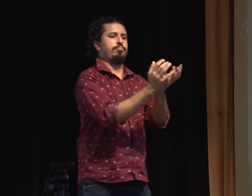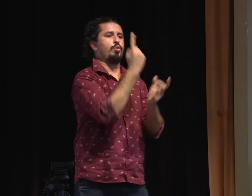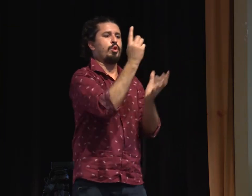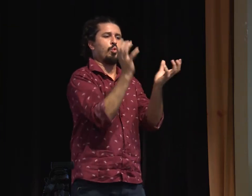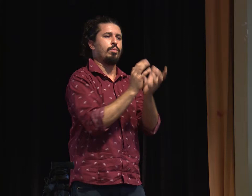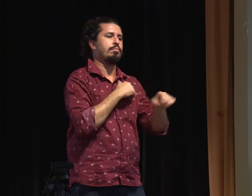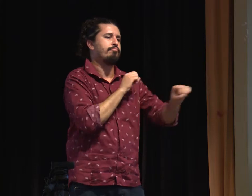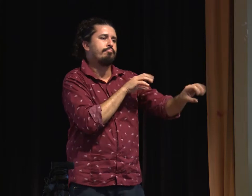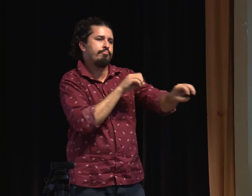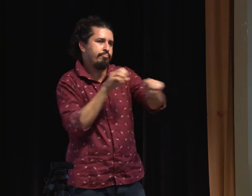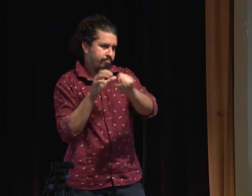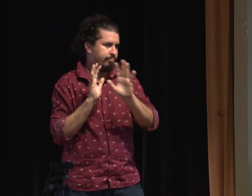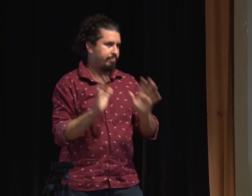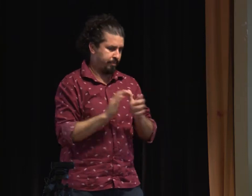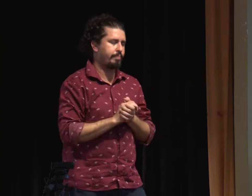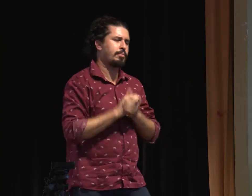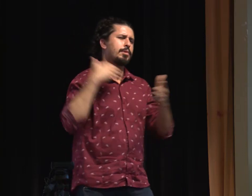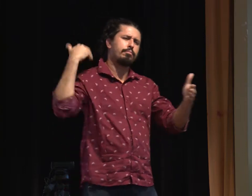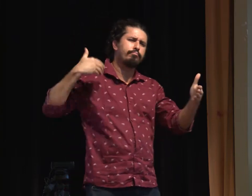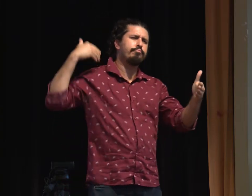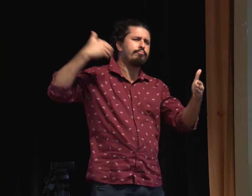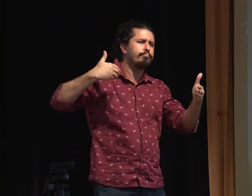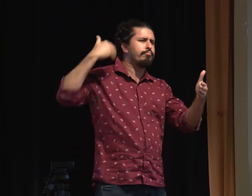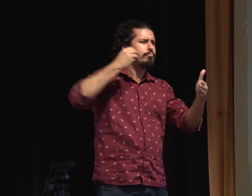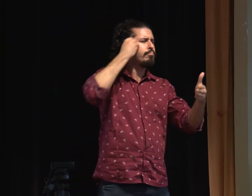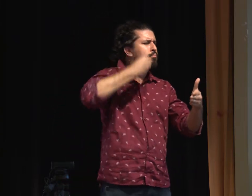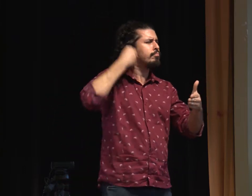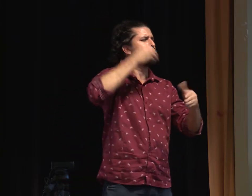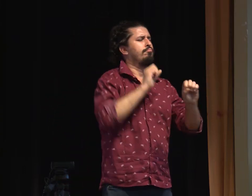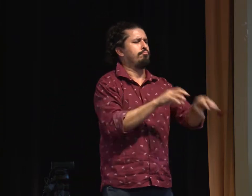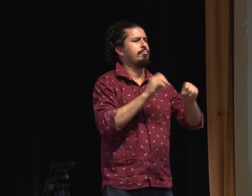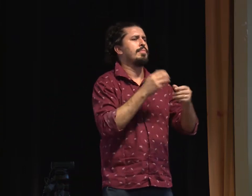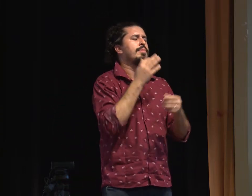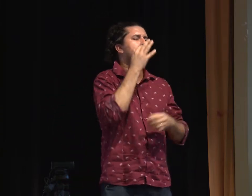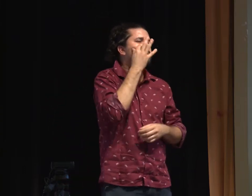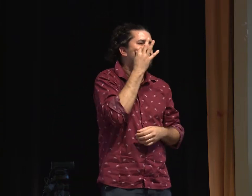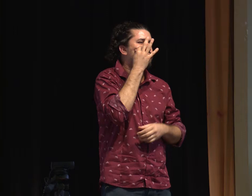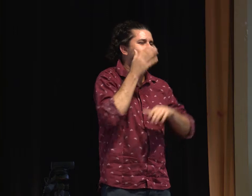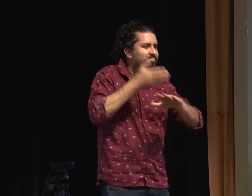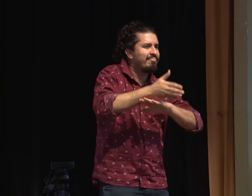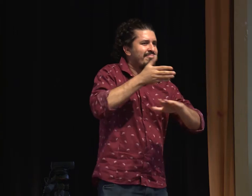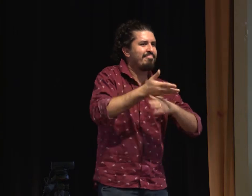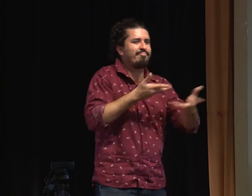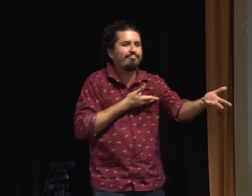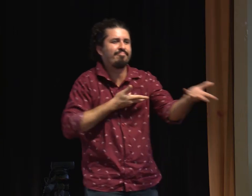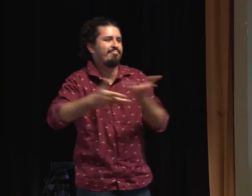vários cursos têm esse ensino de Libras, né? A gente tem que aplicar a disciplina de Libras, e a gente foi vendo com o tempo,